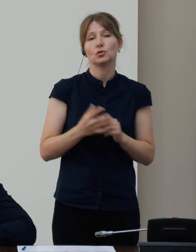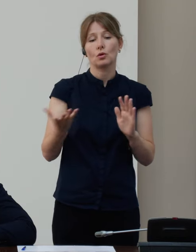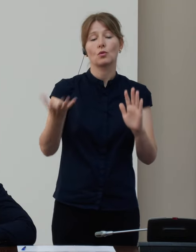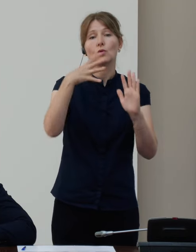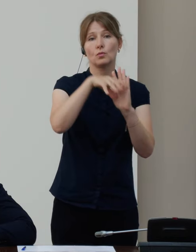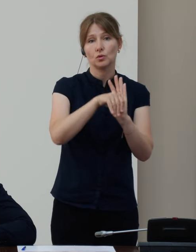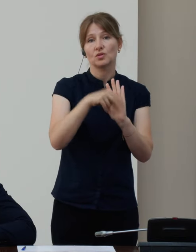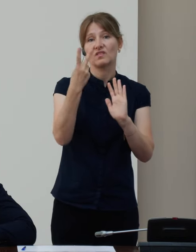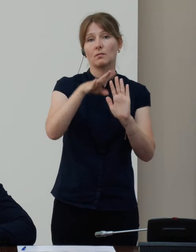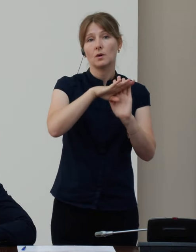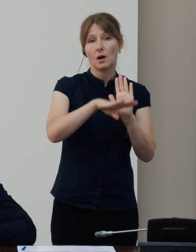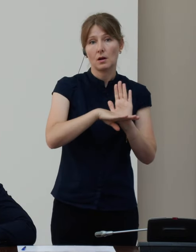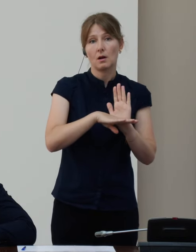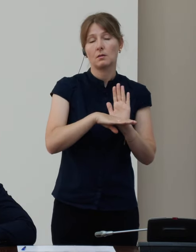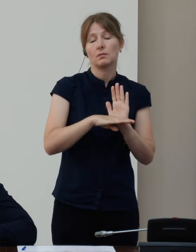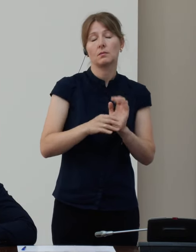aplice la 2 programe